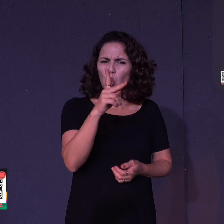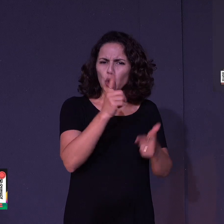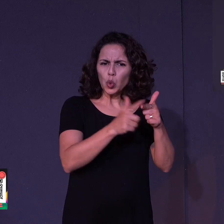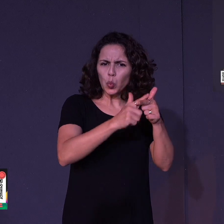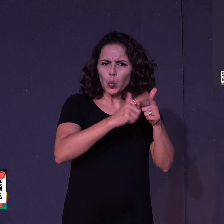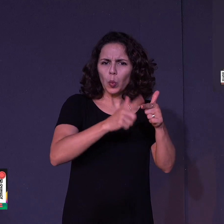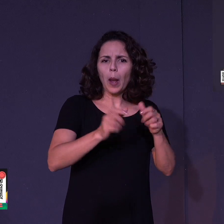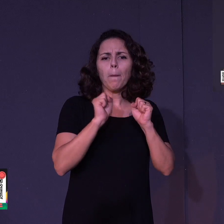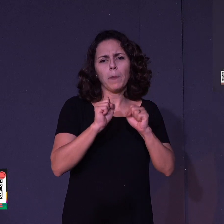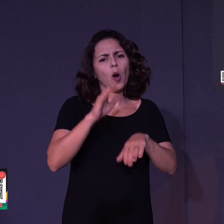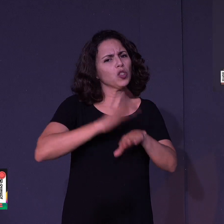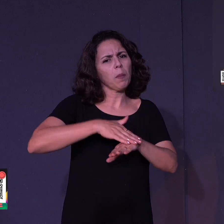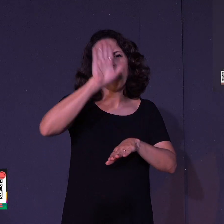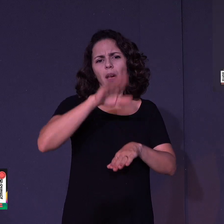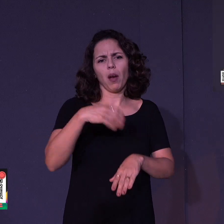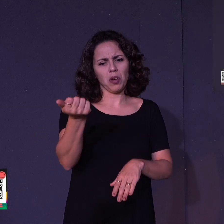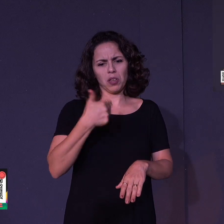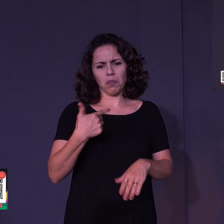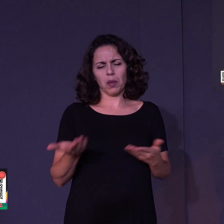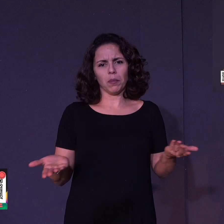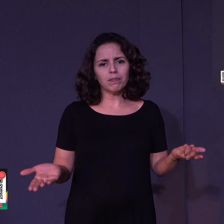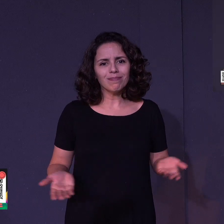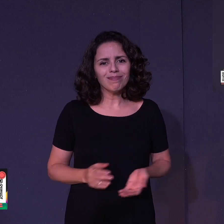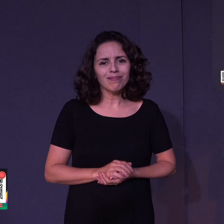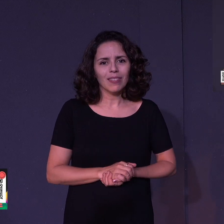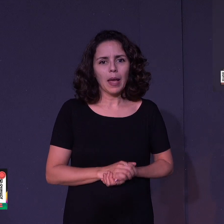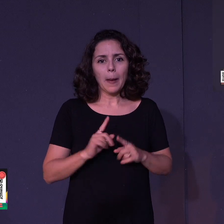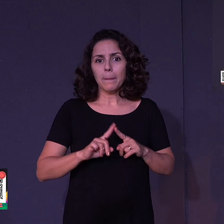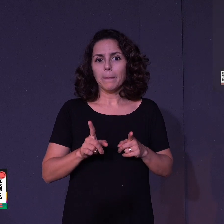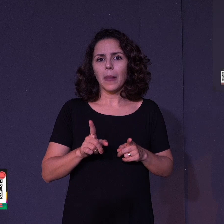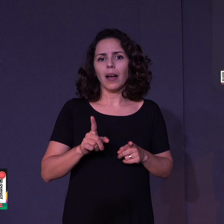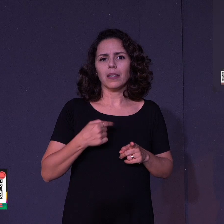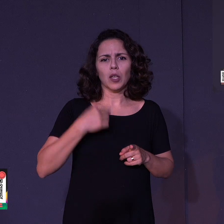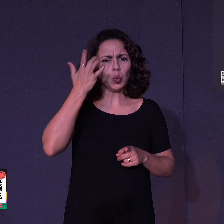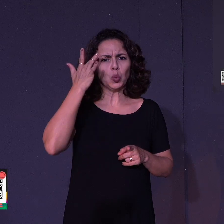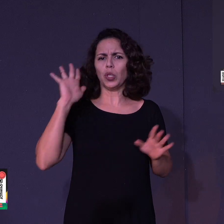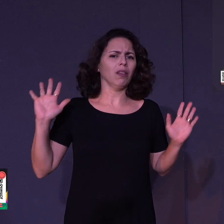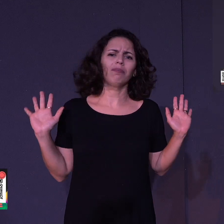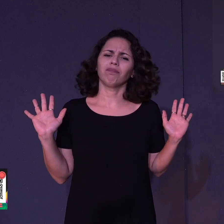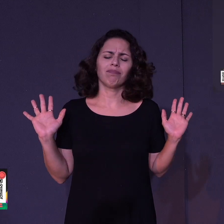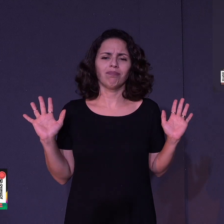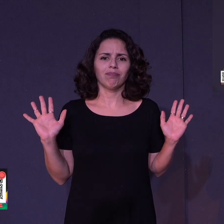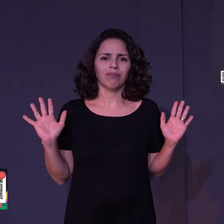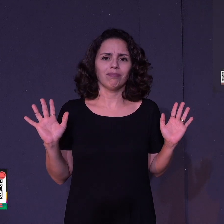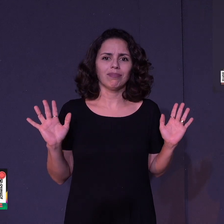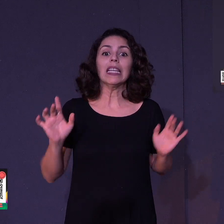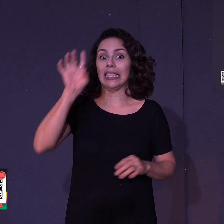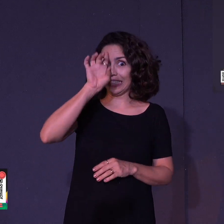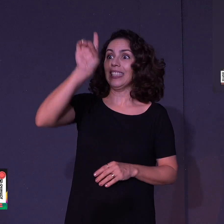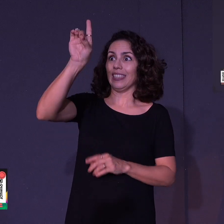sabe exatamente a sua estrutura e a minha estrutura. Ele sabe exatamente aquilo que você suporta aguentar e aquilo que eu suporto